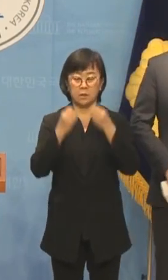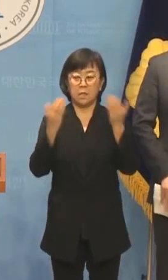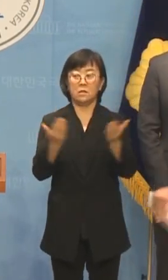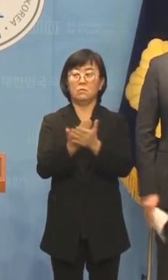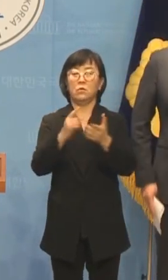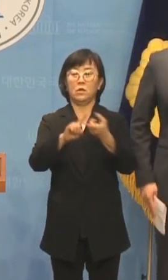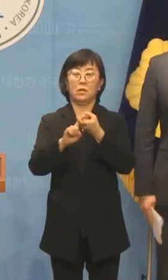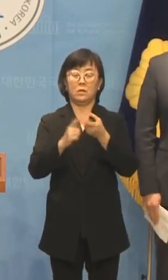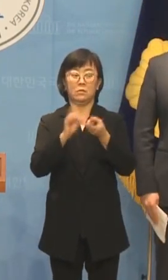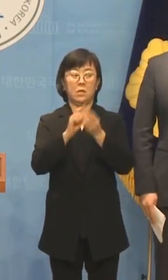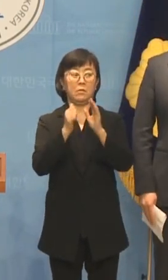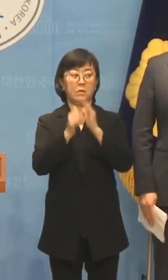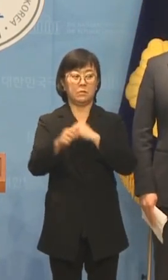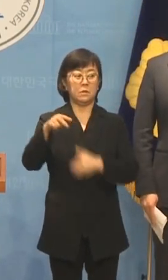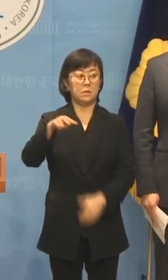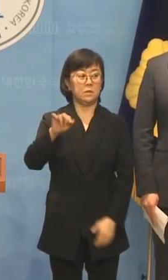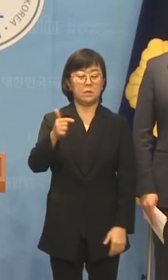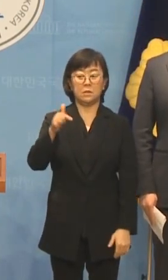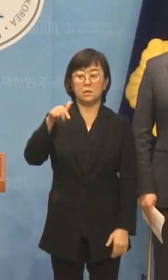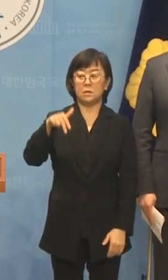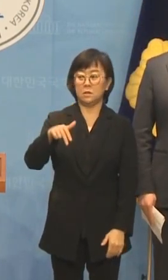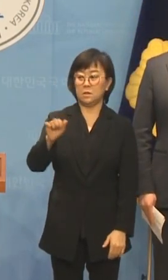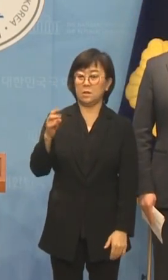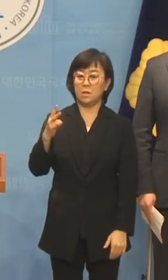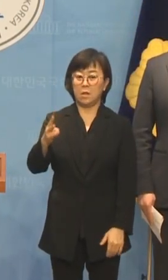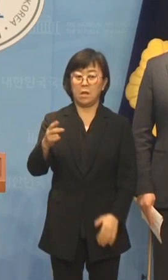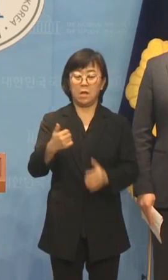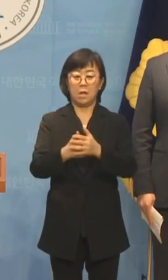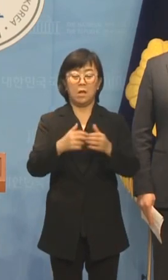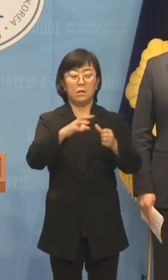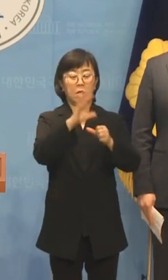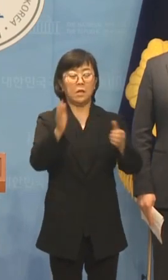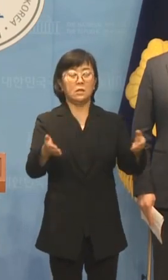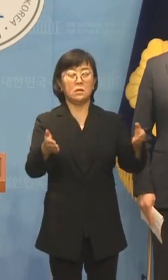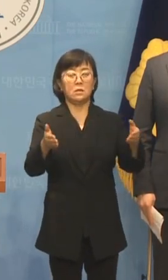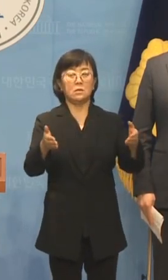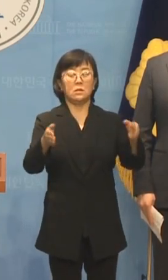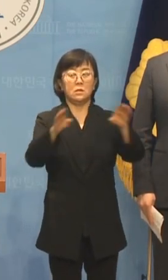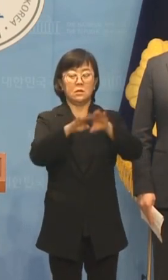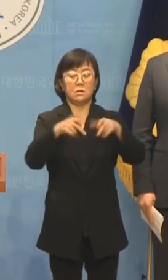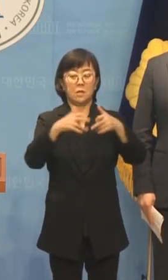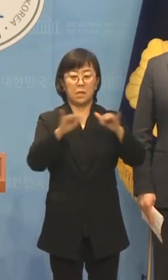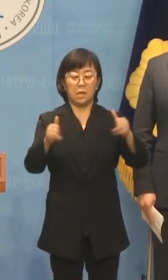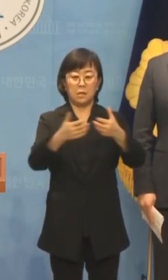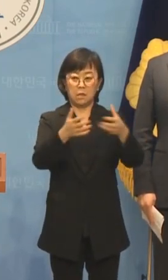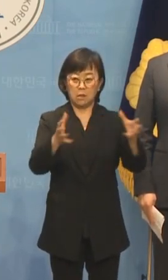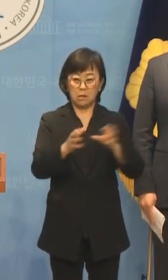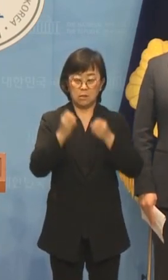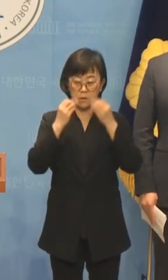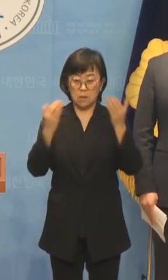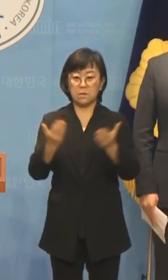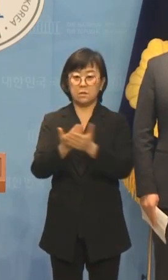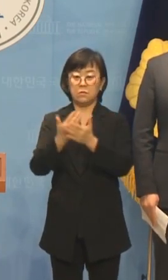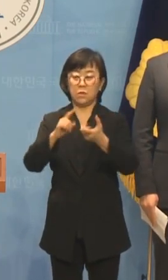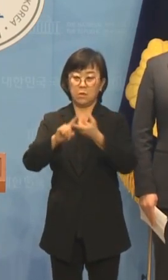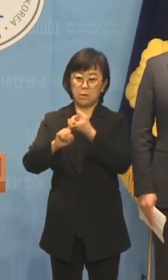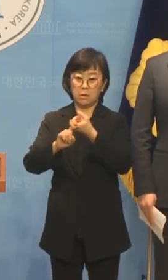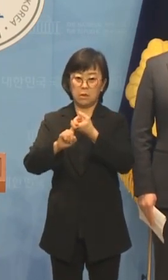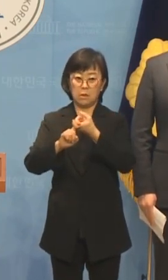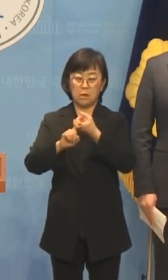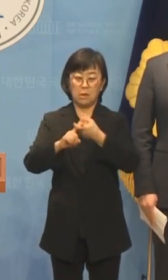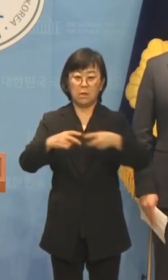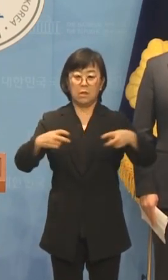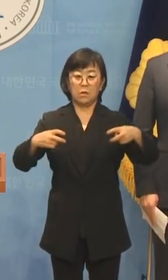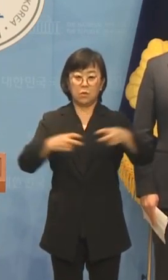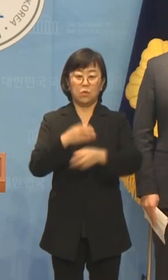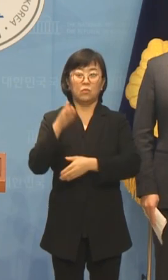새진보연합 대변인 신지혜입니다. 오늘 탈시설 장애인당과 그리고 새진보연합이 교통